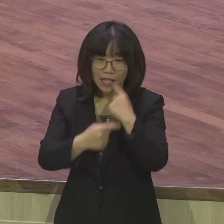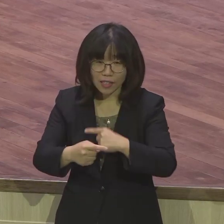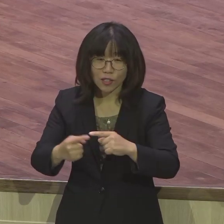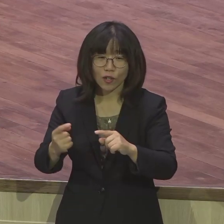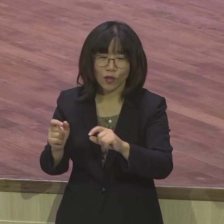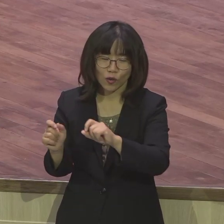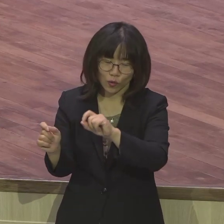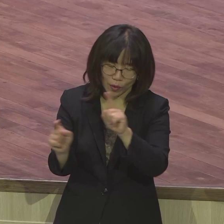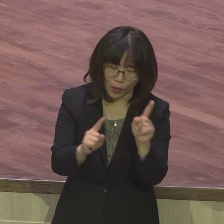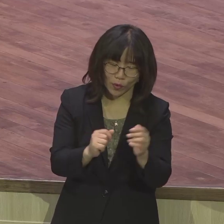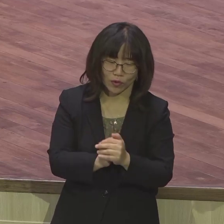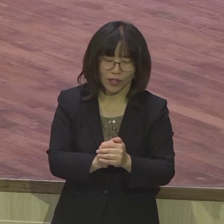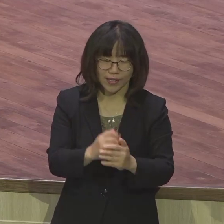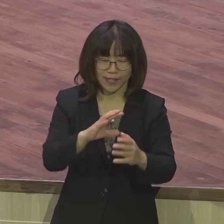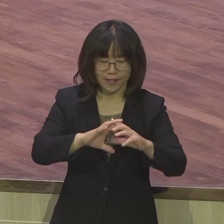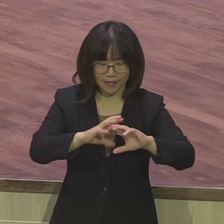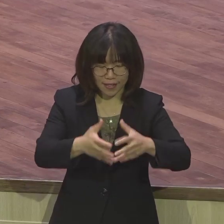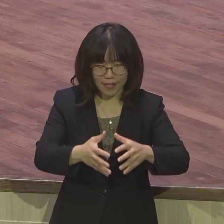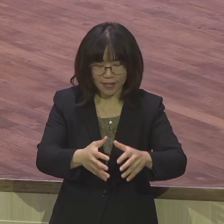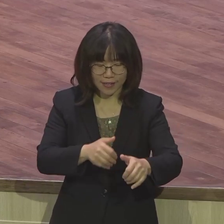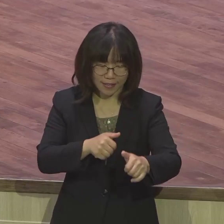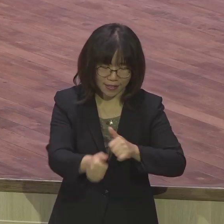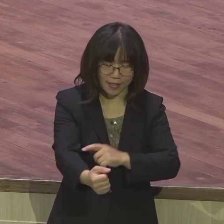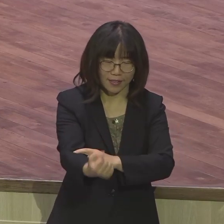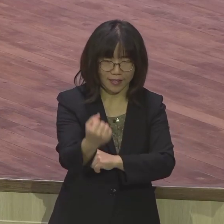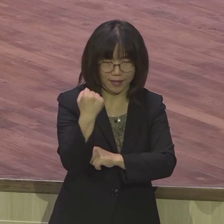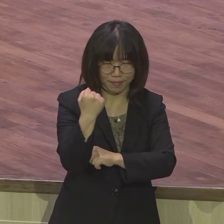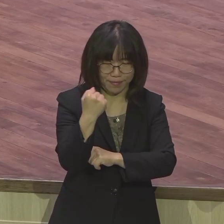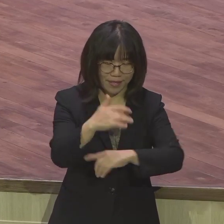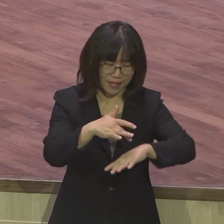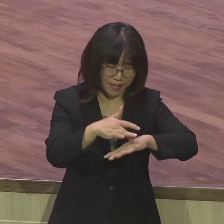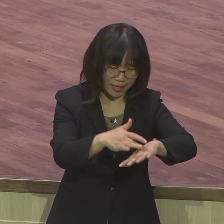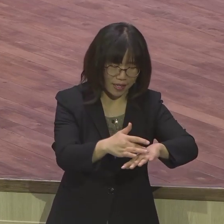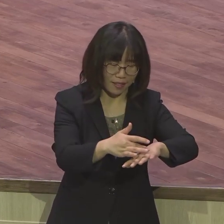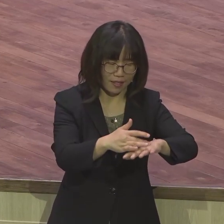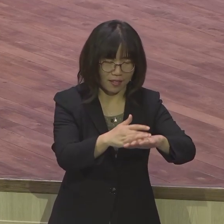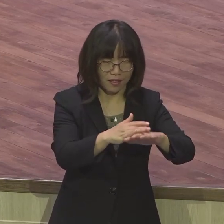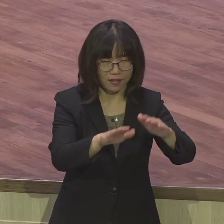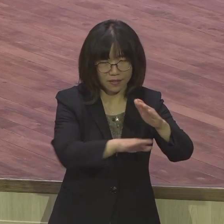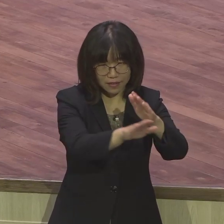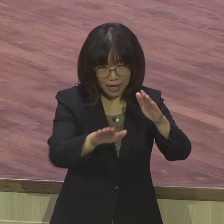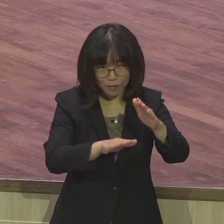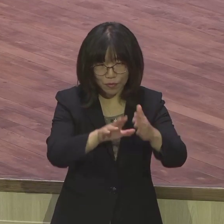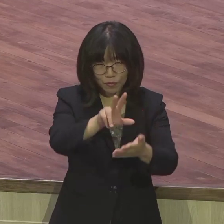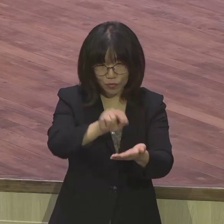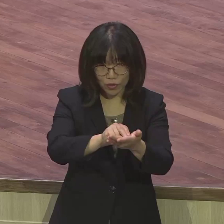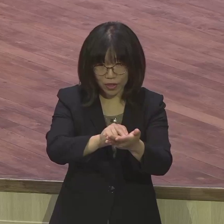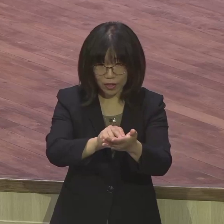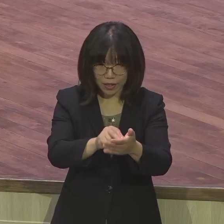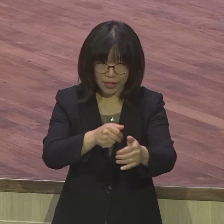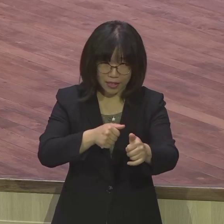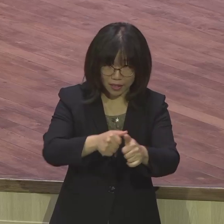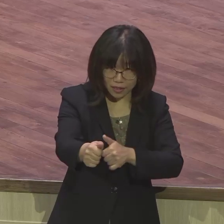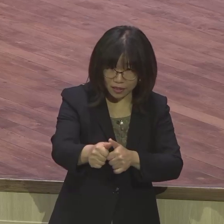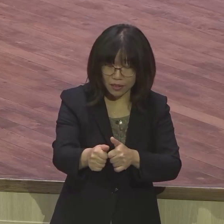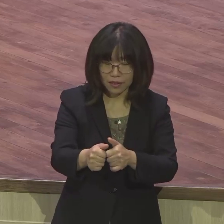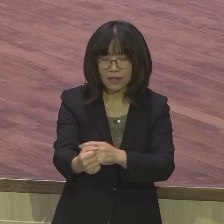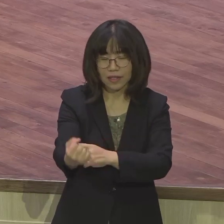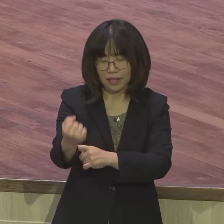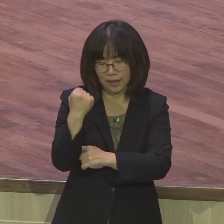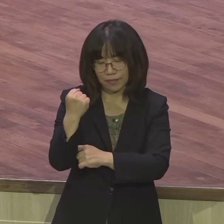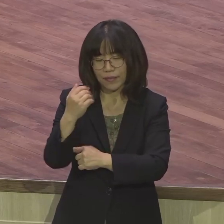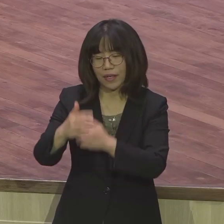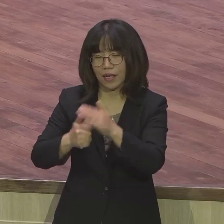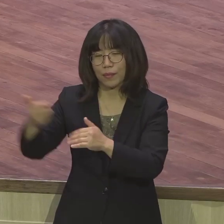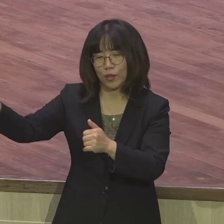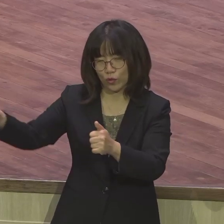있는 힘과, 눈에 보이지 않는 흑암과, 여러분이 가문의 영적인 문제를 이길 수 있는, 엘리야처럼 이길 수 있는